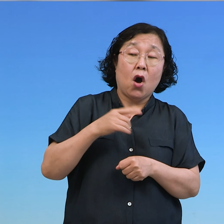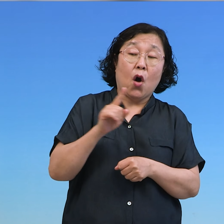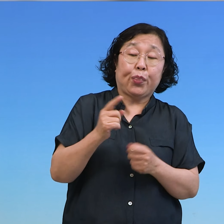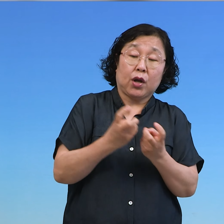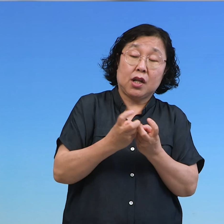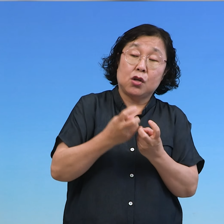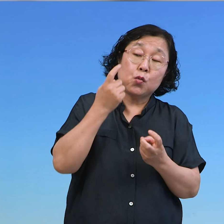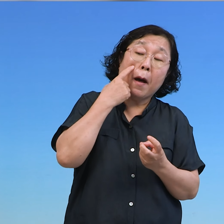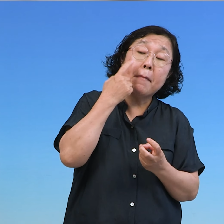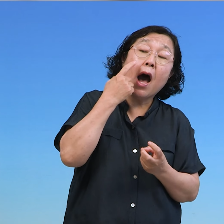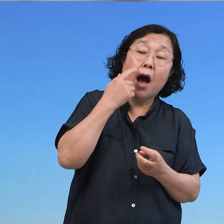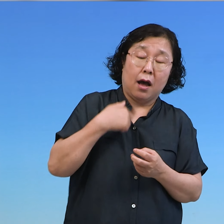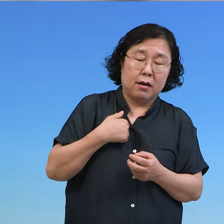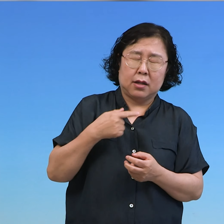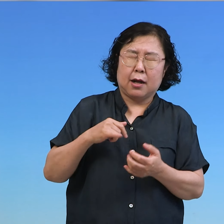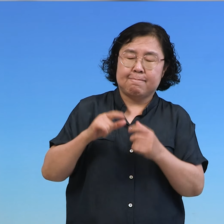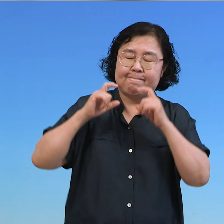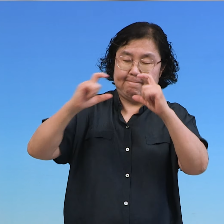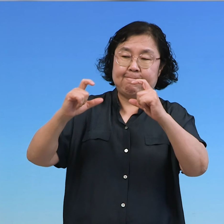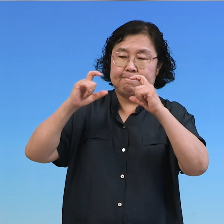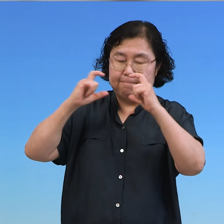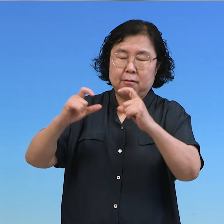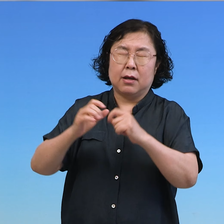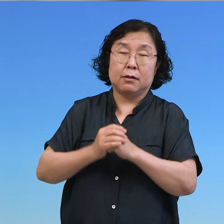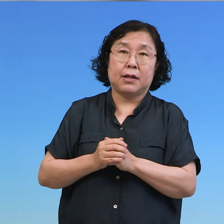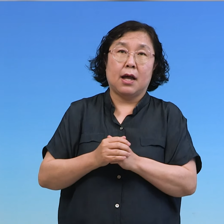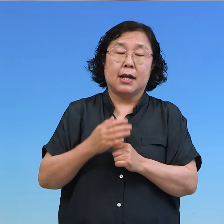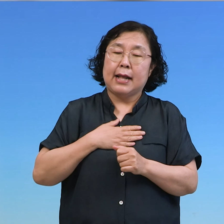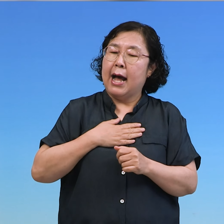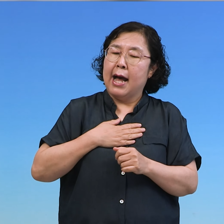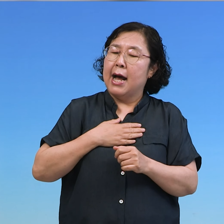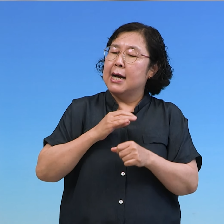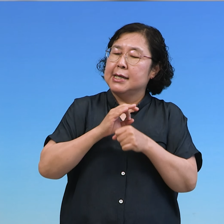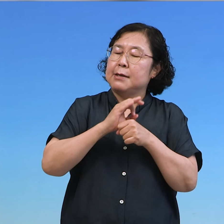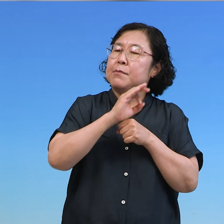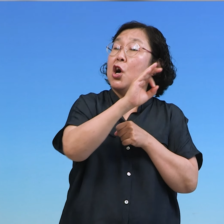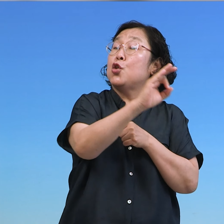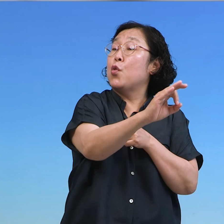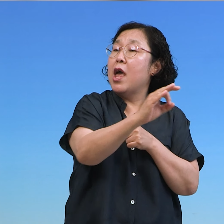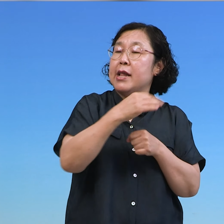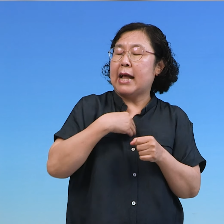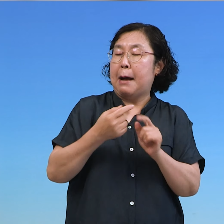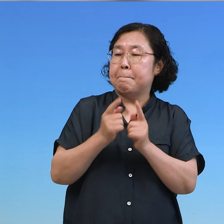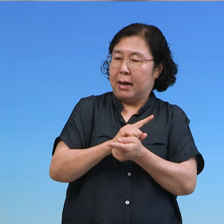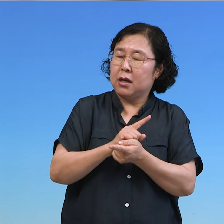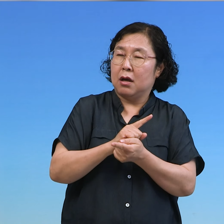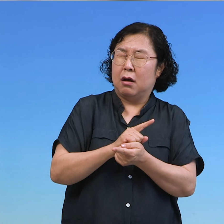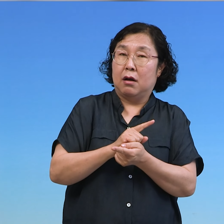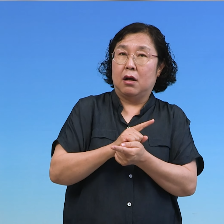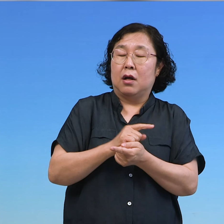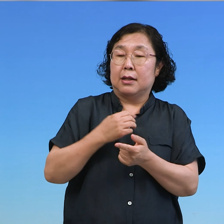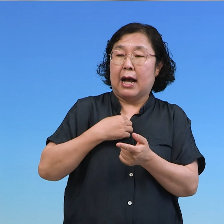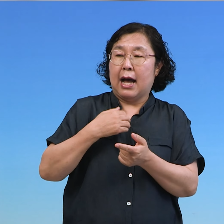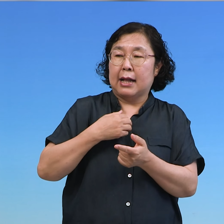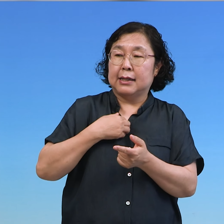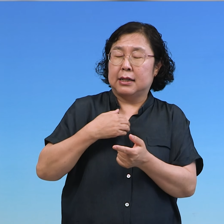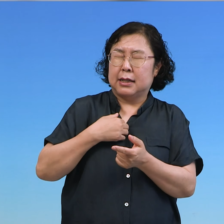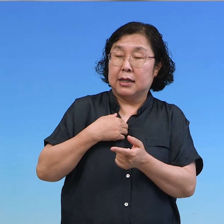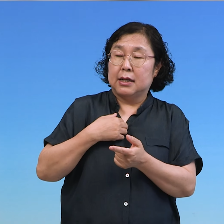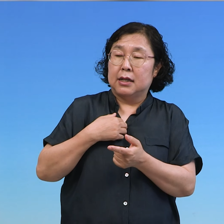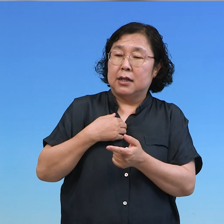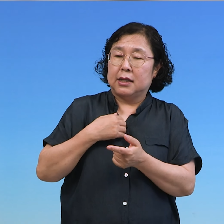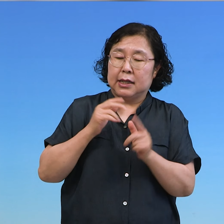되는지 두고 볼래 계속 그걸 선포했어요 나 이렇게 안 꺼내 우리 아버지가 기도하다가 돌아가셨는데